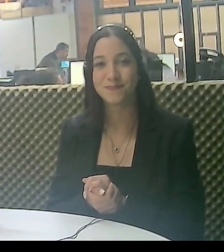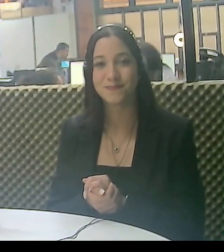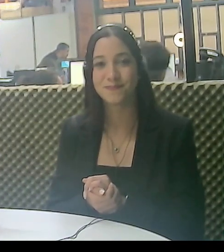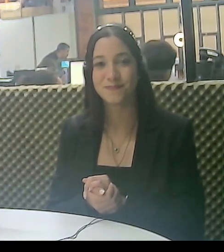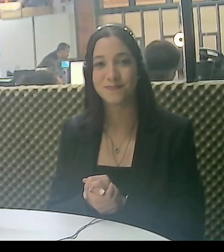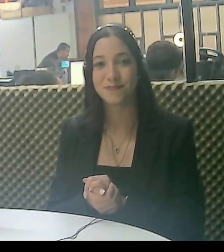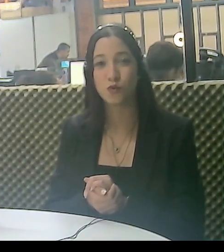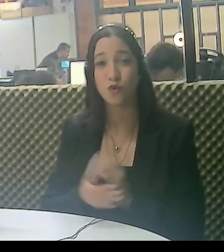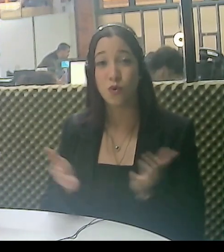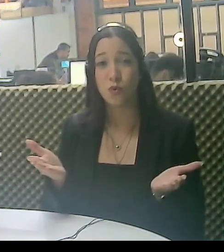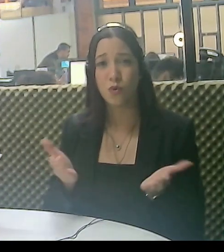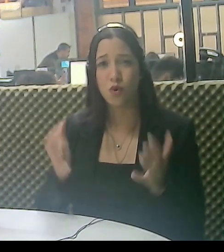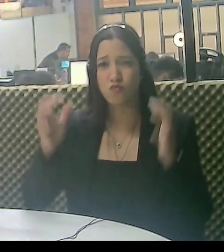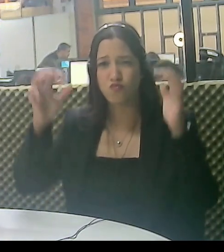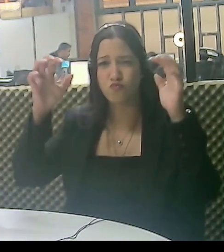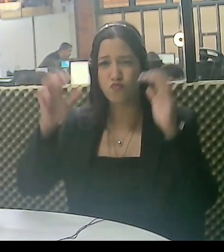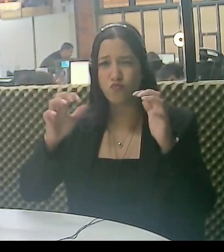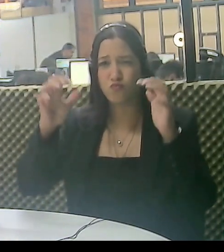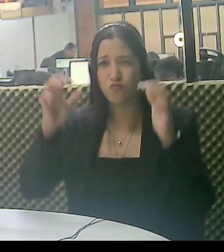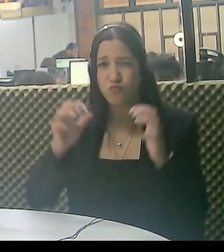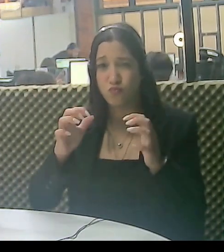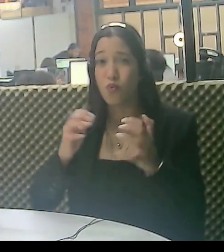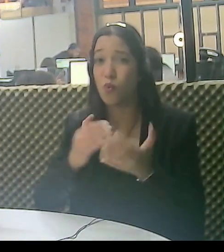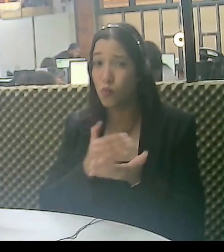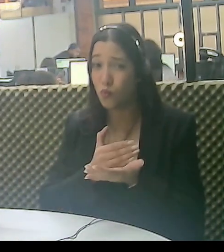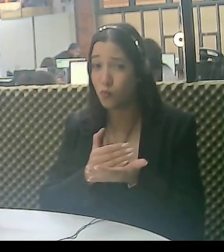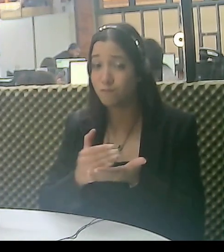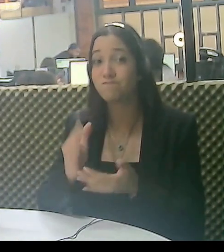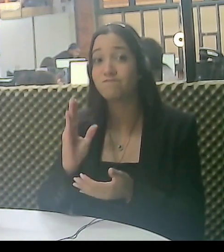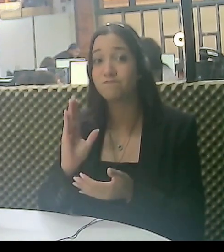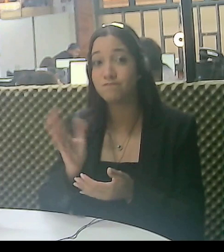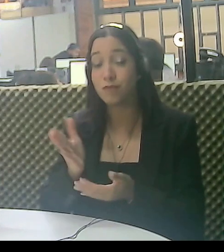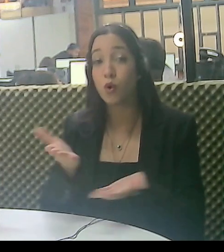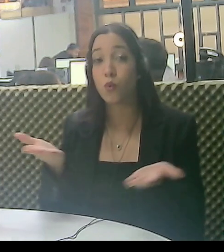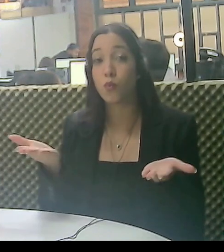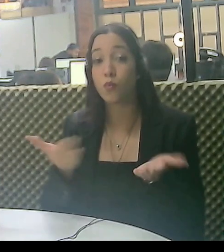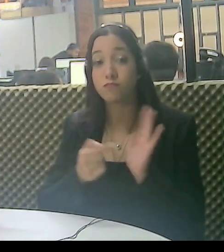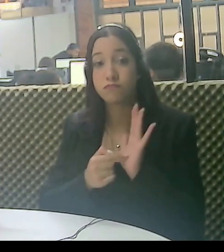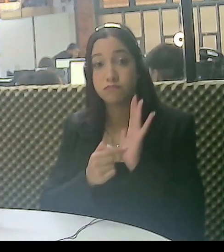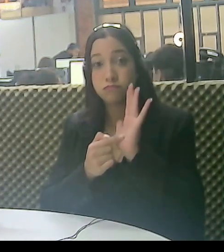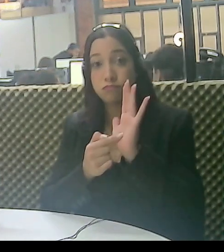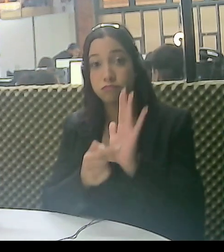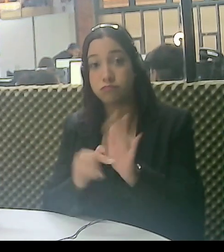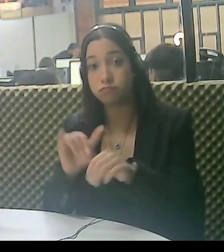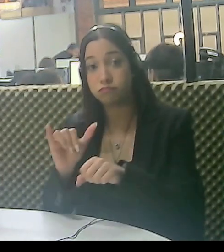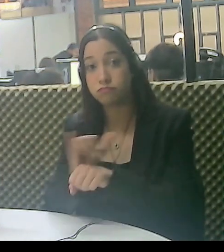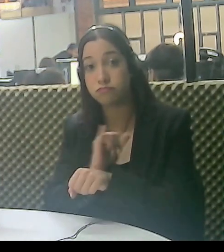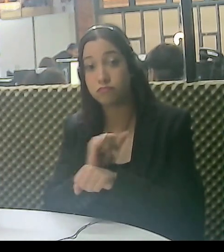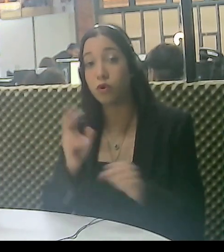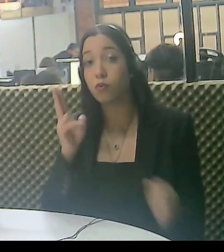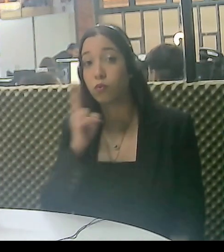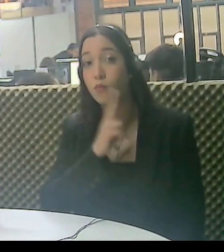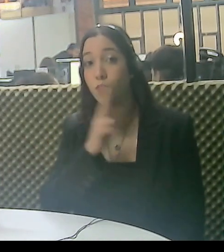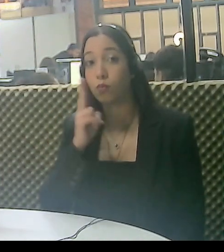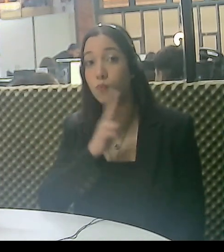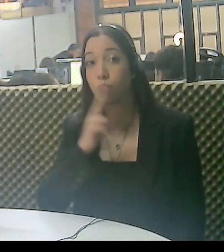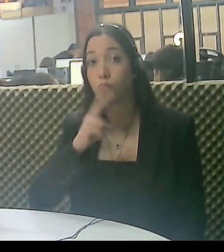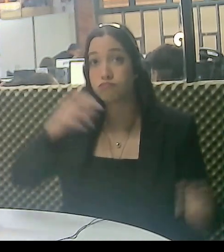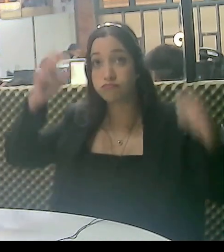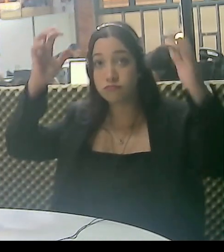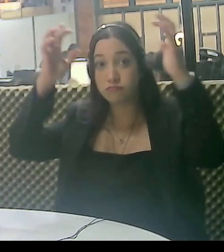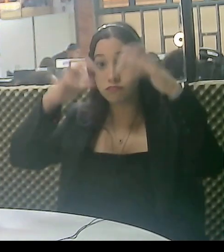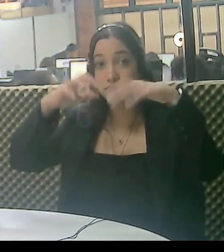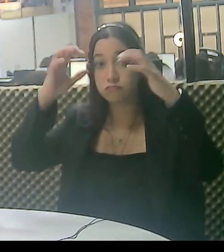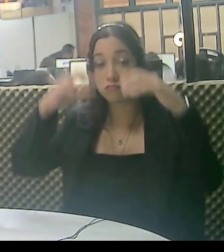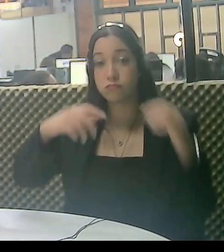O período de chuvas mais intensas chegou e hoje teve a apresentação da cartilha do Plano de Emergência Pluviométrico. É